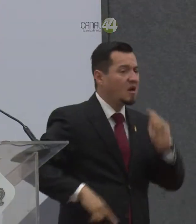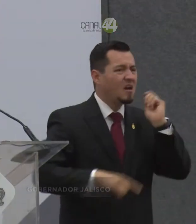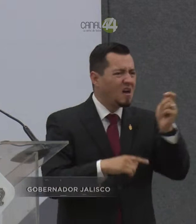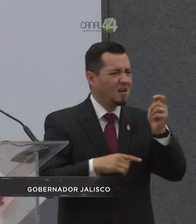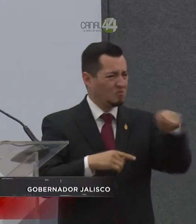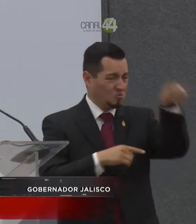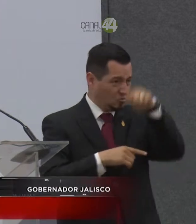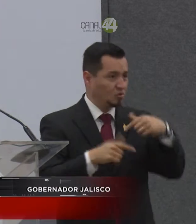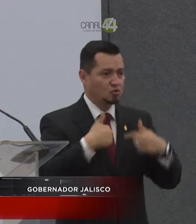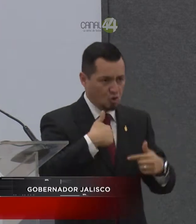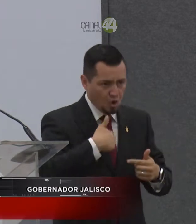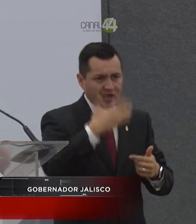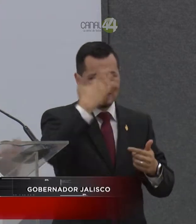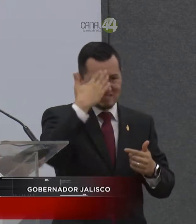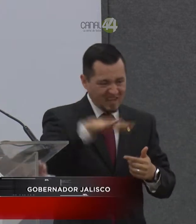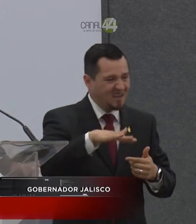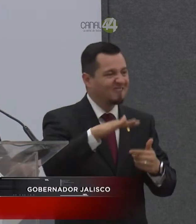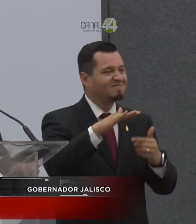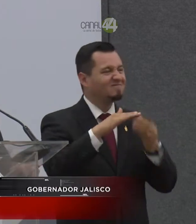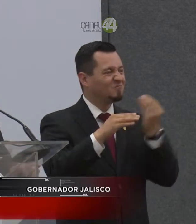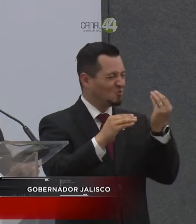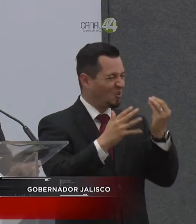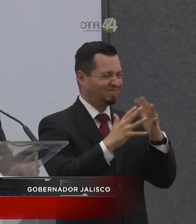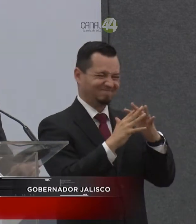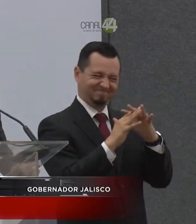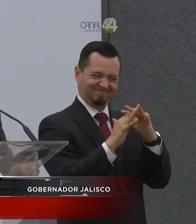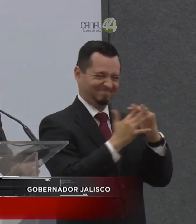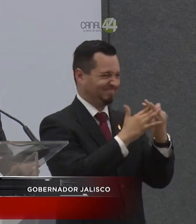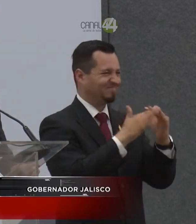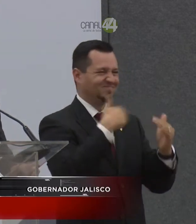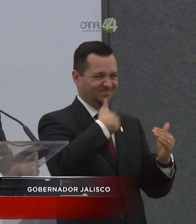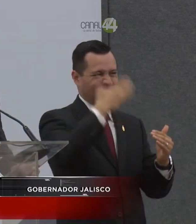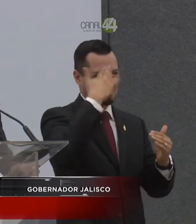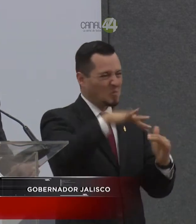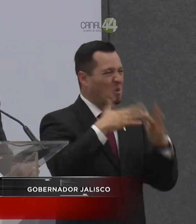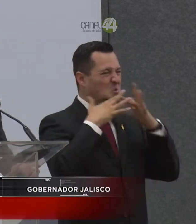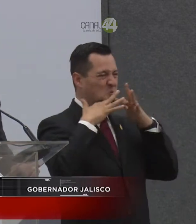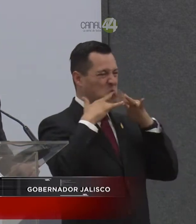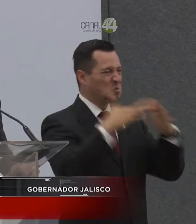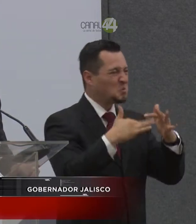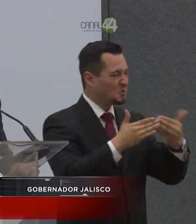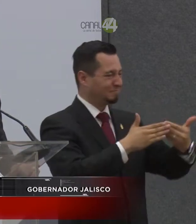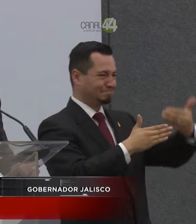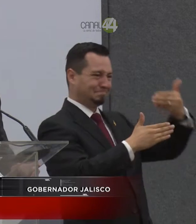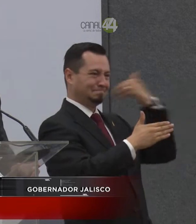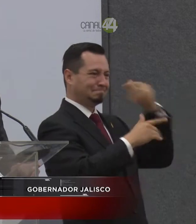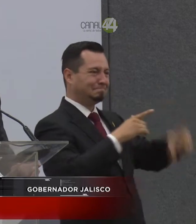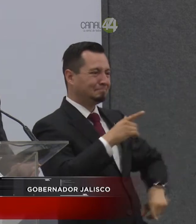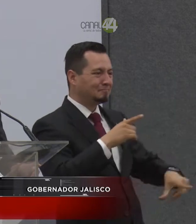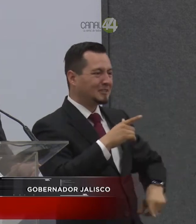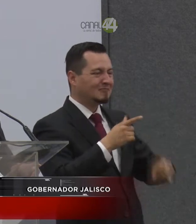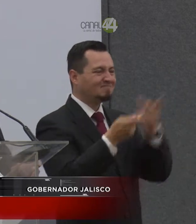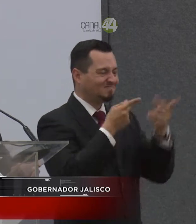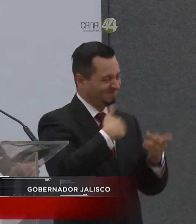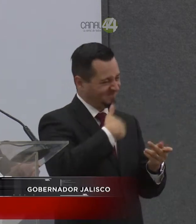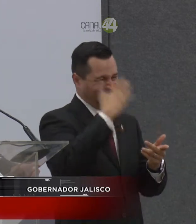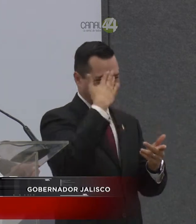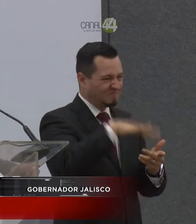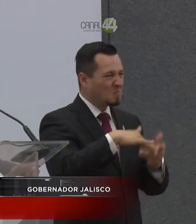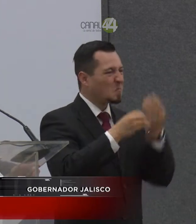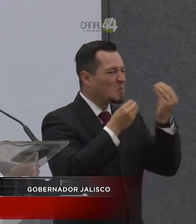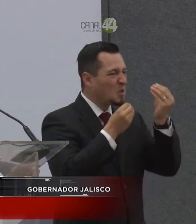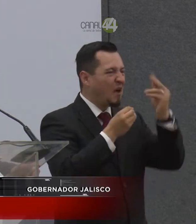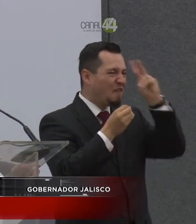sabía que había un enorme desorden, que había una corrupción institucionalizada. Yo sabía que había vicios